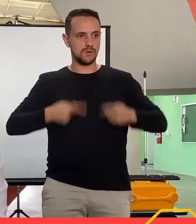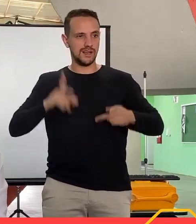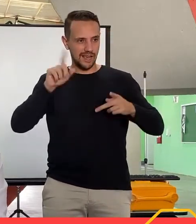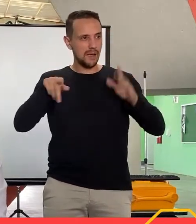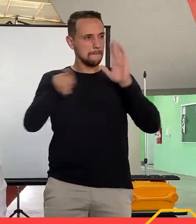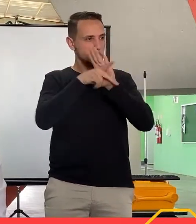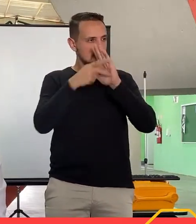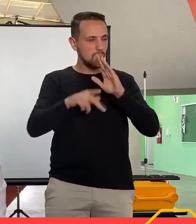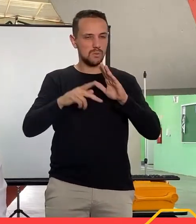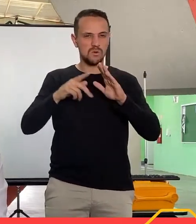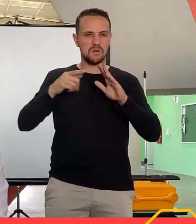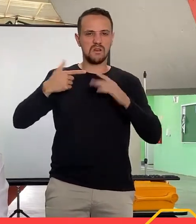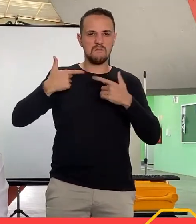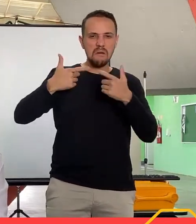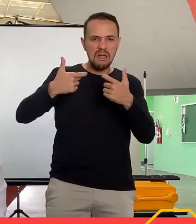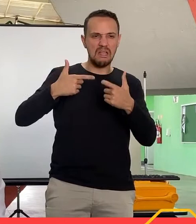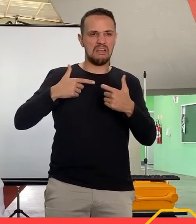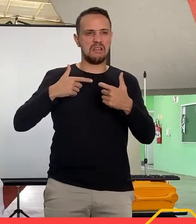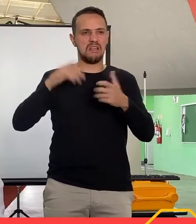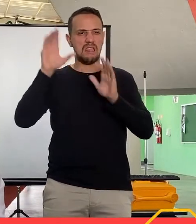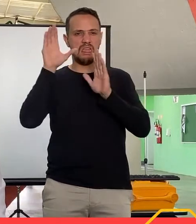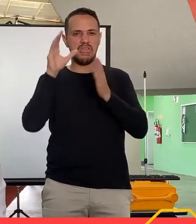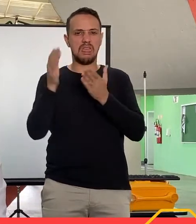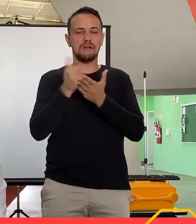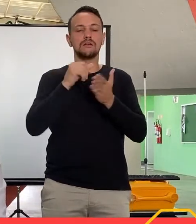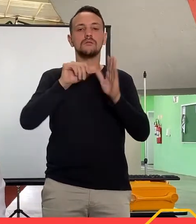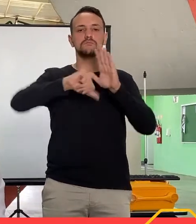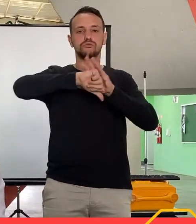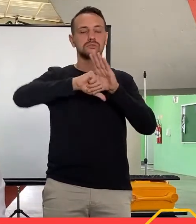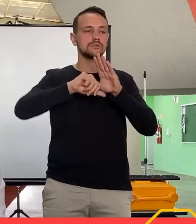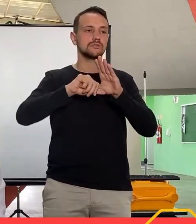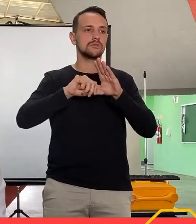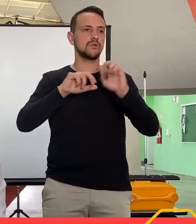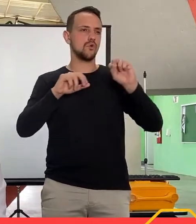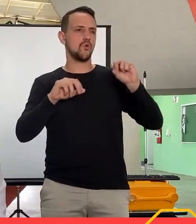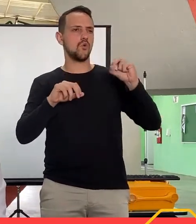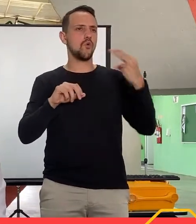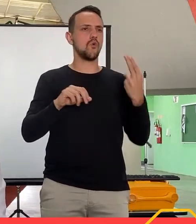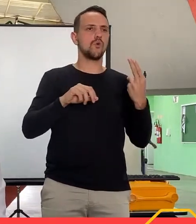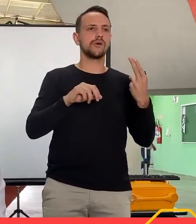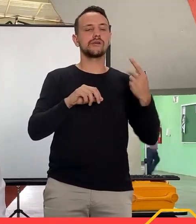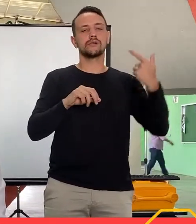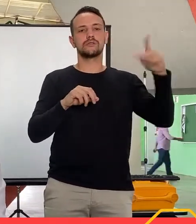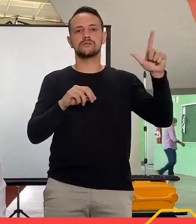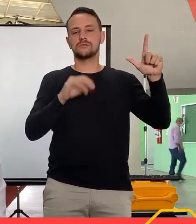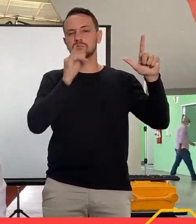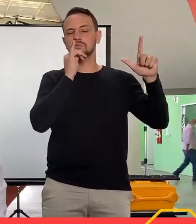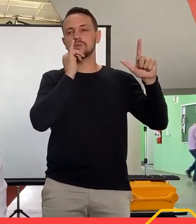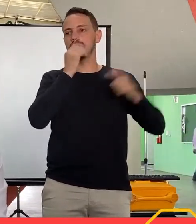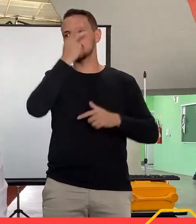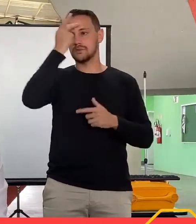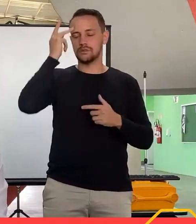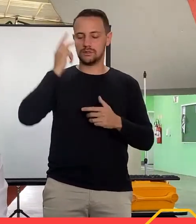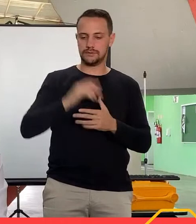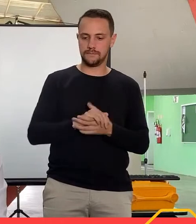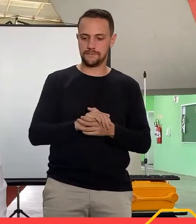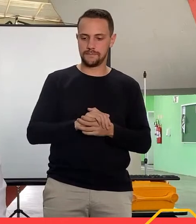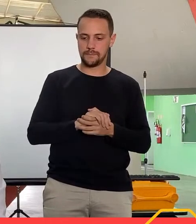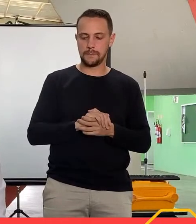a fazer esse tipo de juízo. Ou então, discursos oficiais, em que a